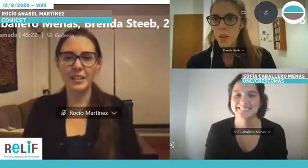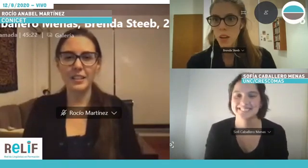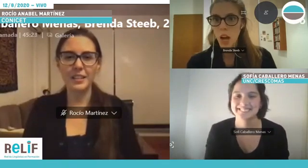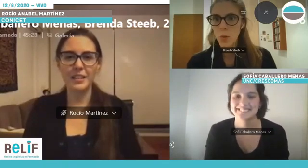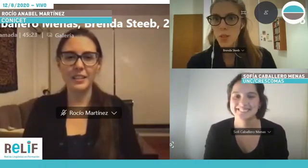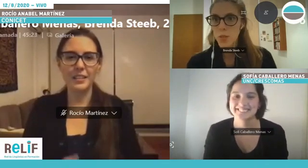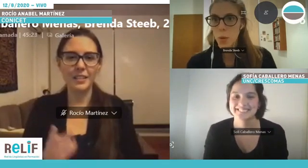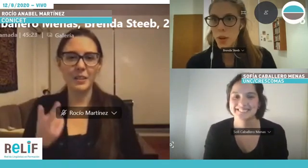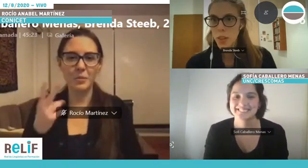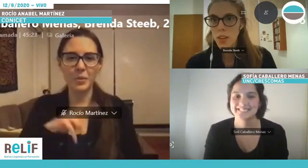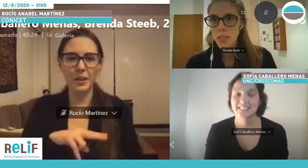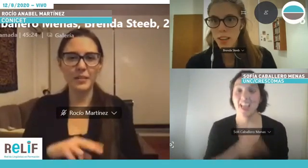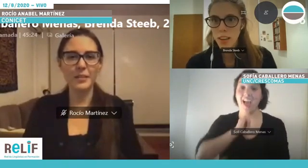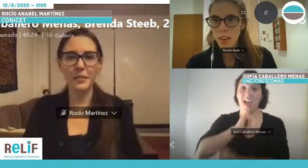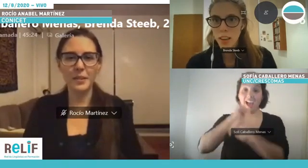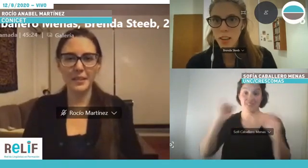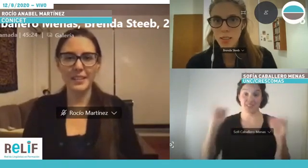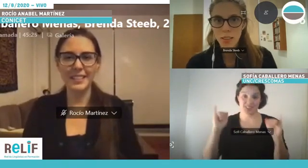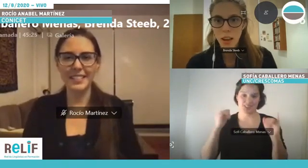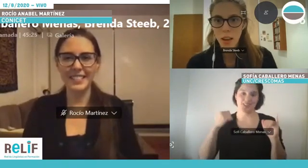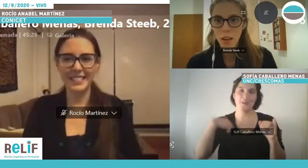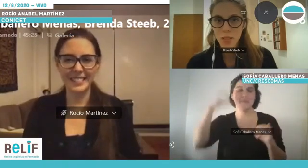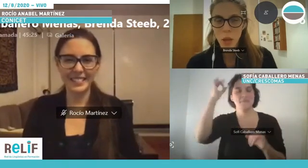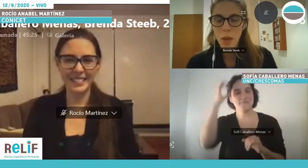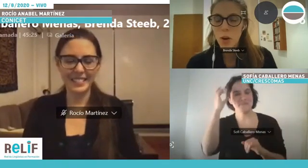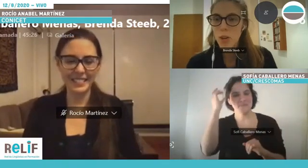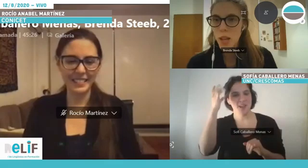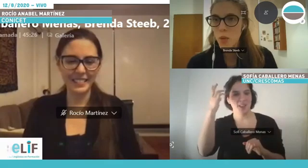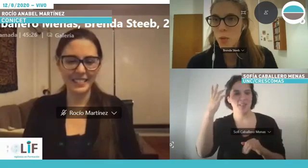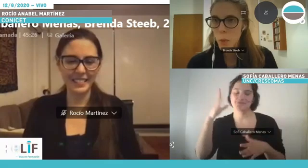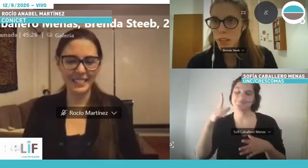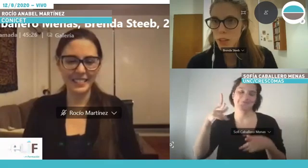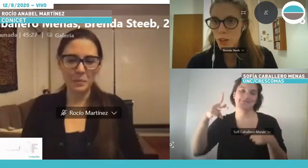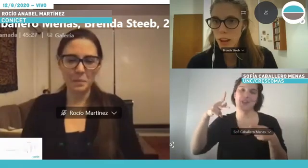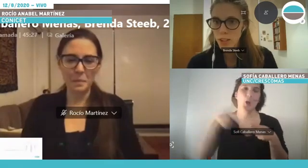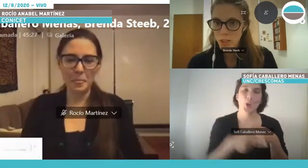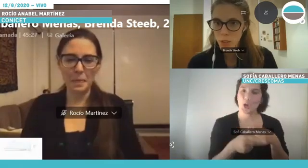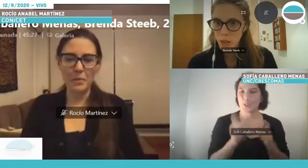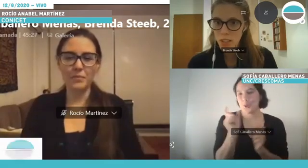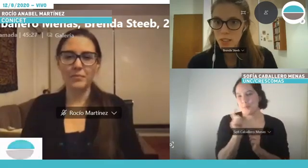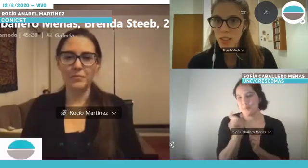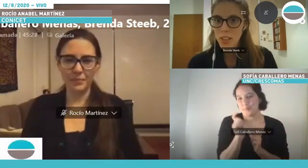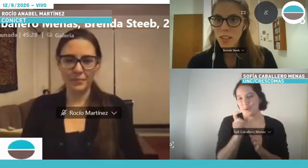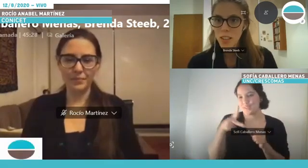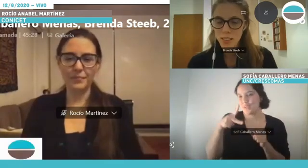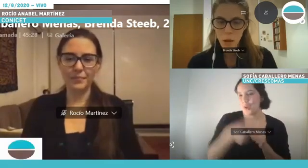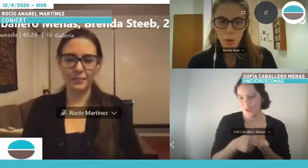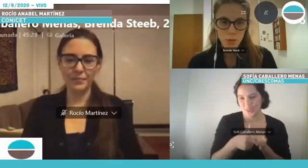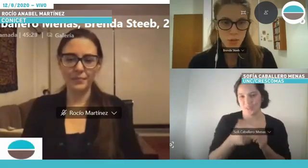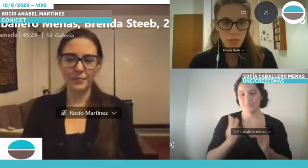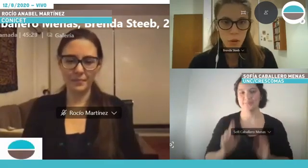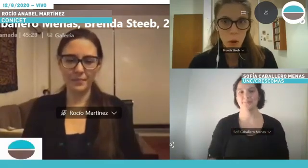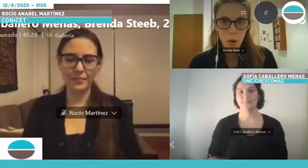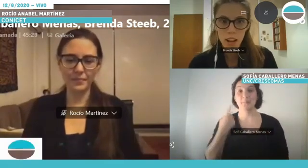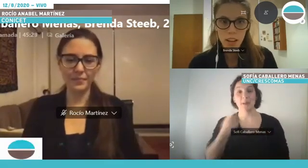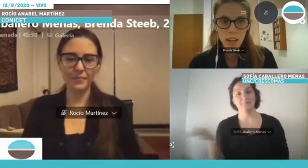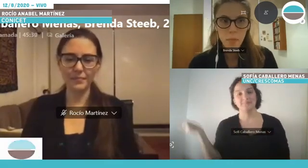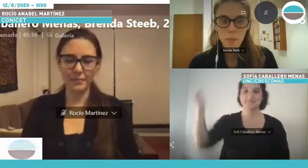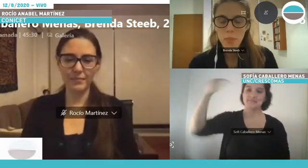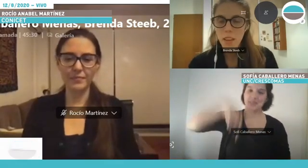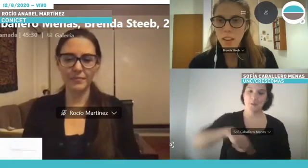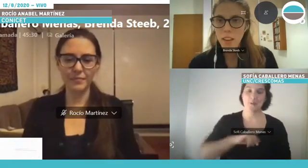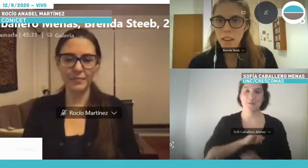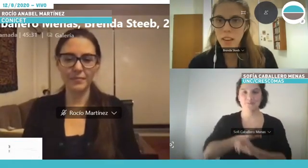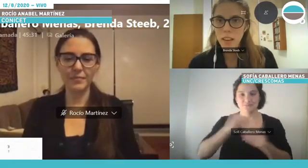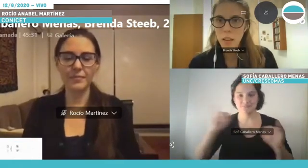¿Listo? Aviso, perdón, que se había cortado un momento la conexión. Estamos de nuevo al